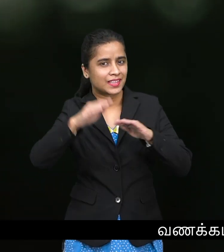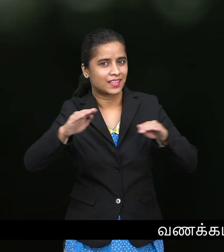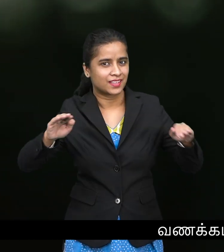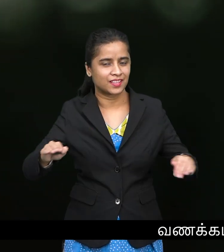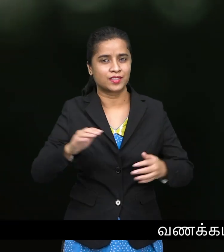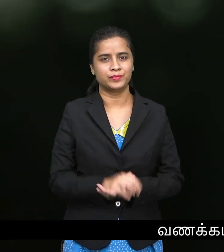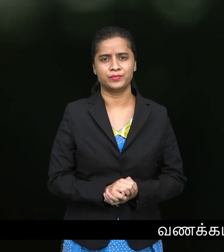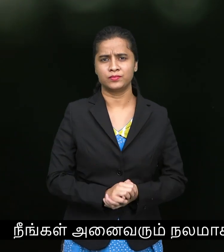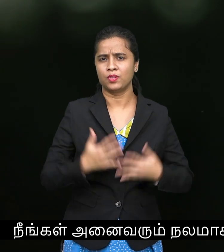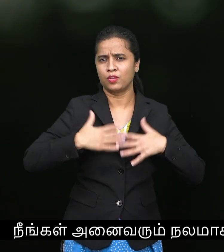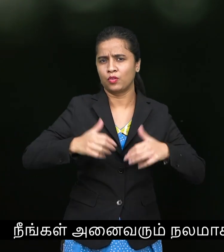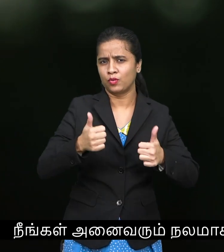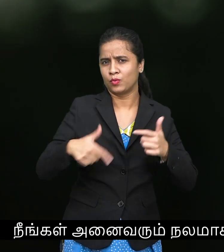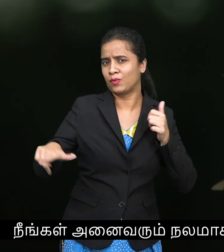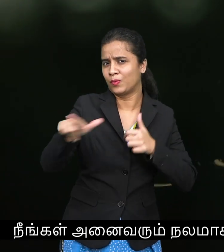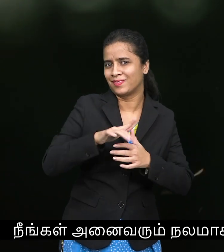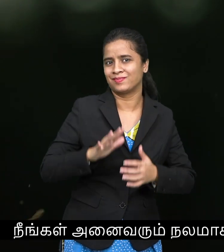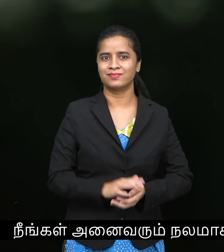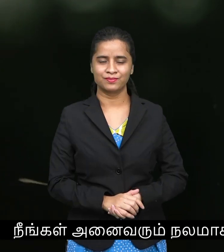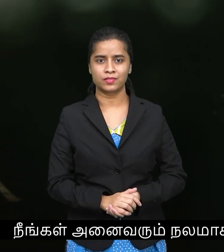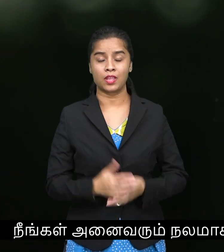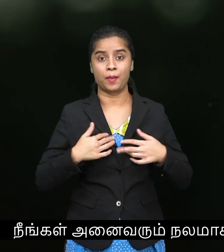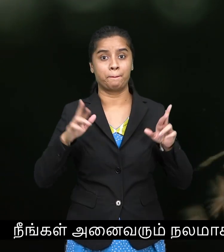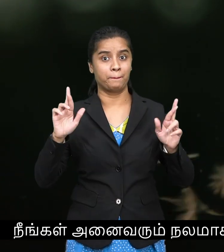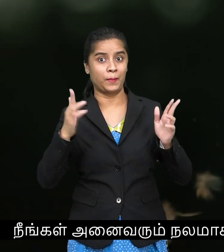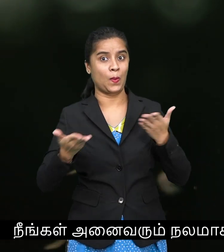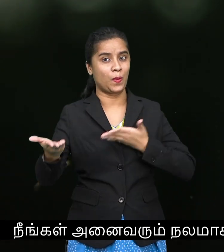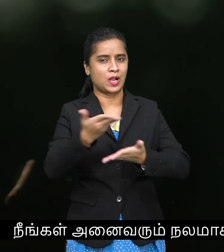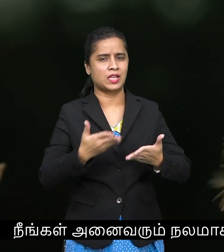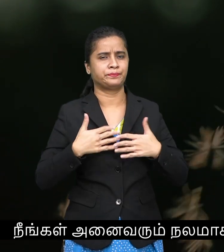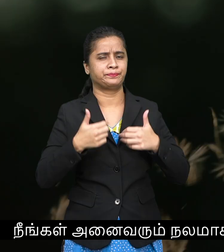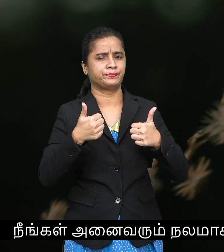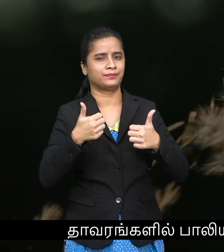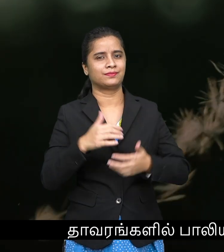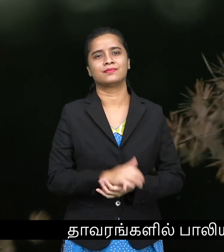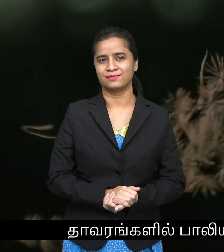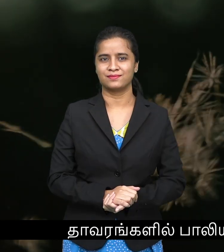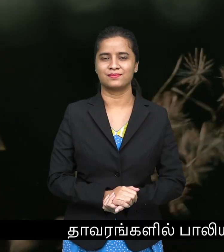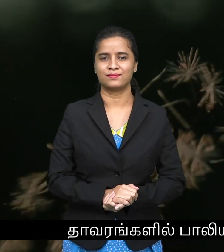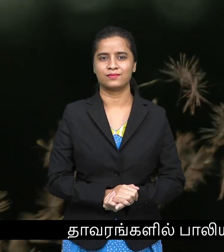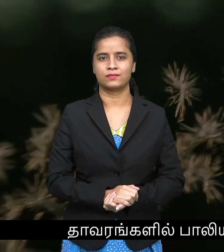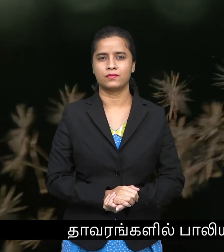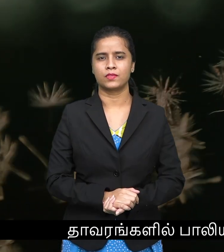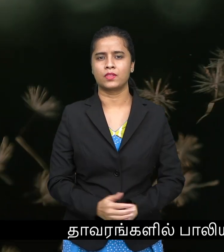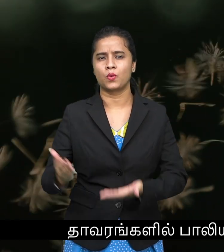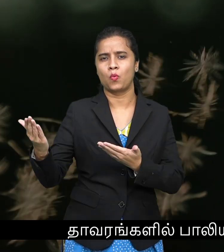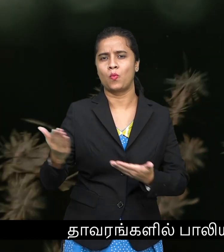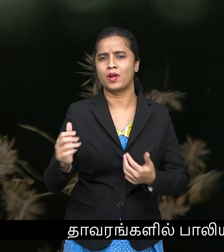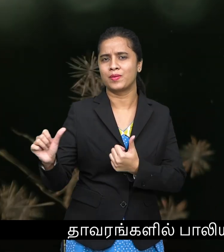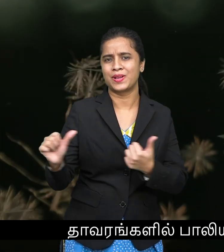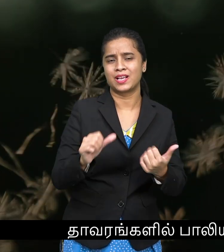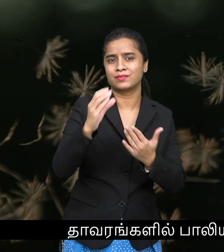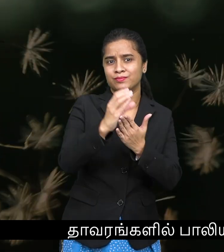வணக்கம் மாணவ செல்வங்களே, நீங்கள் அனைவரும் நலமாக இருக்கிறீர்கள் என்று நம்புகிறேன். தாவரங்களில் பாலியல்